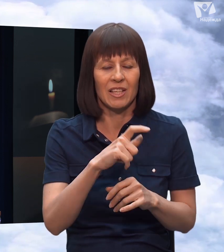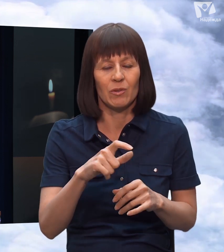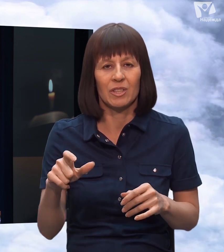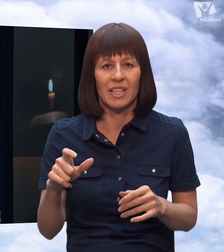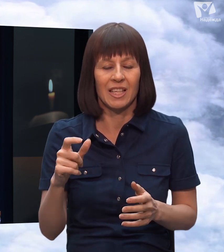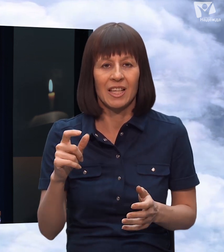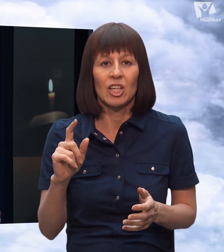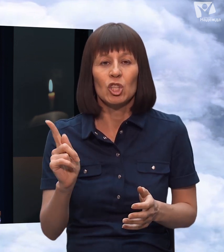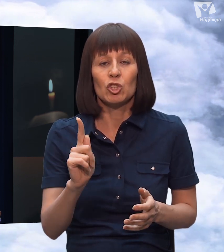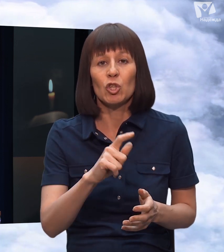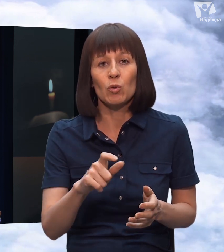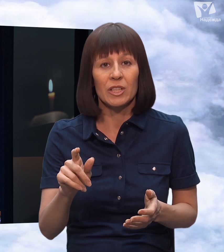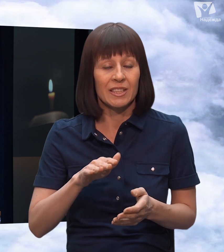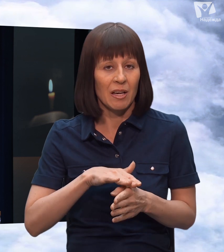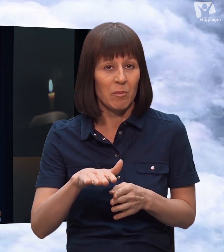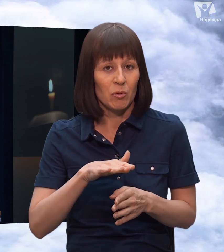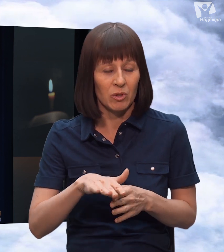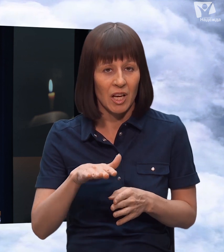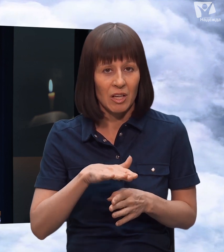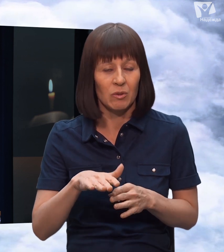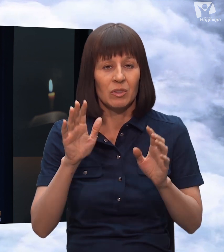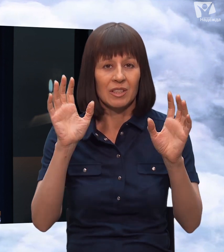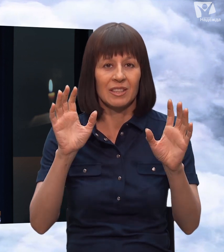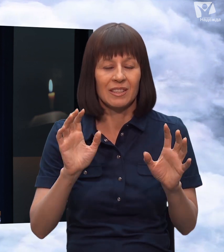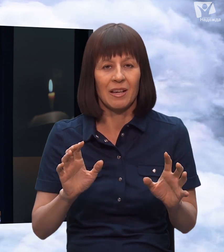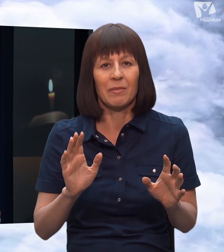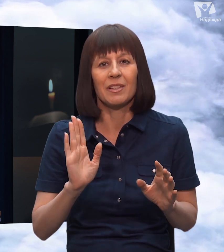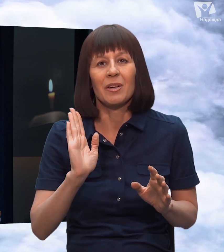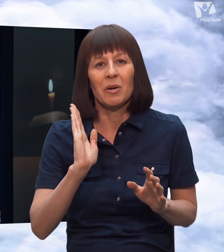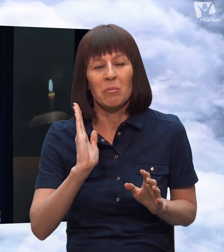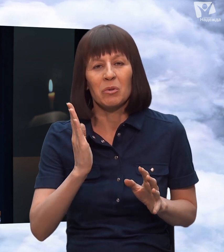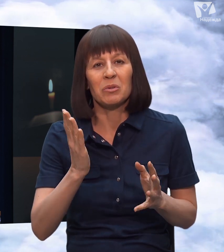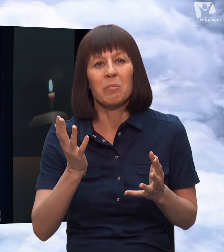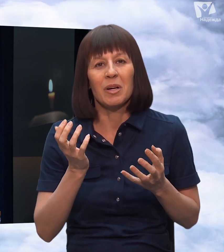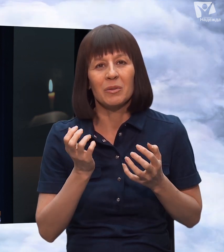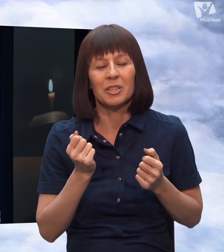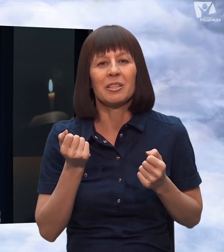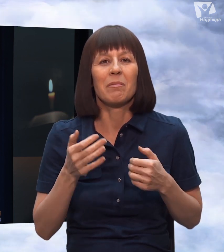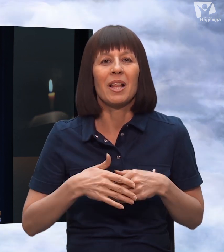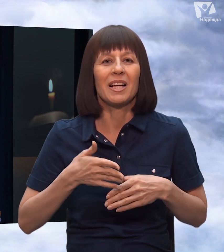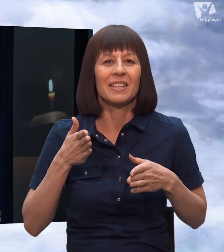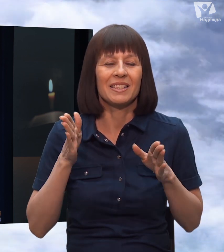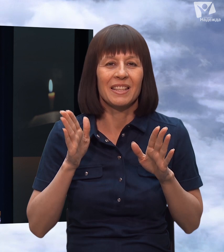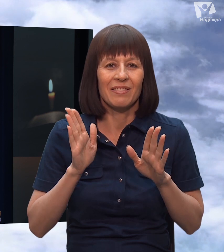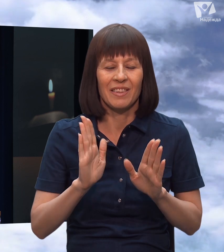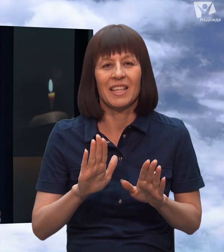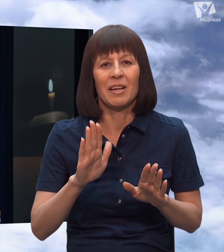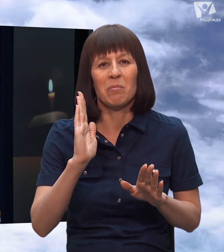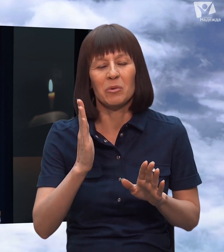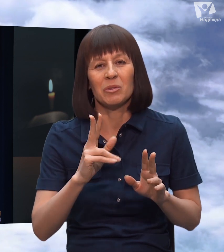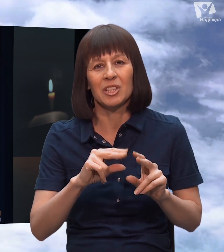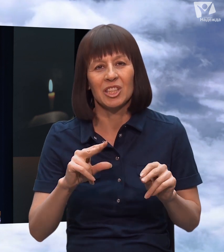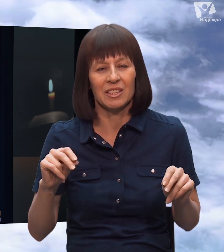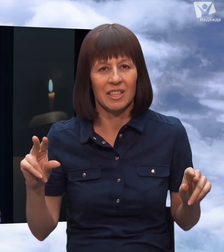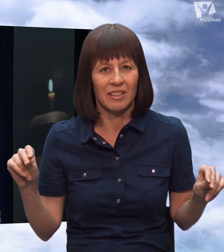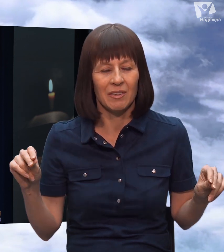соблюдая их остаться в отношениях пожинать благословения завета вот но и быть вполне